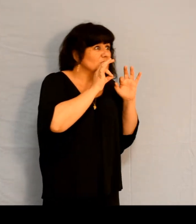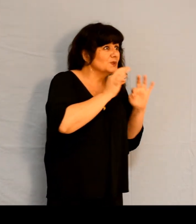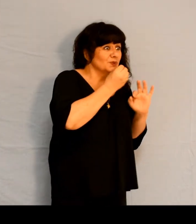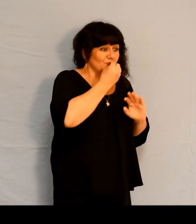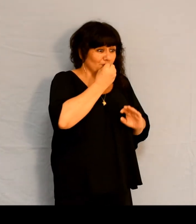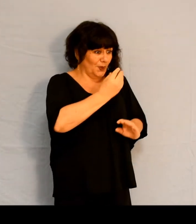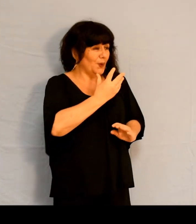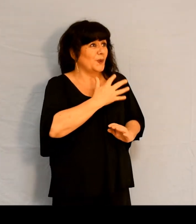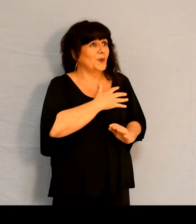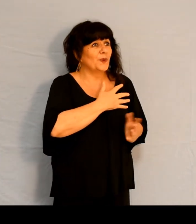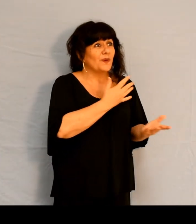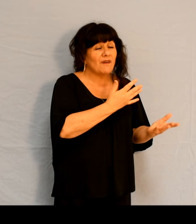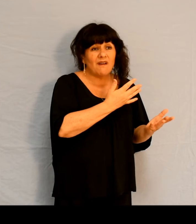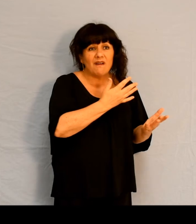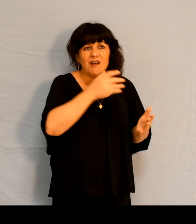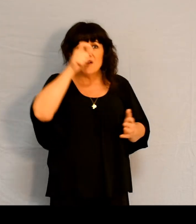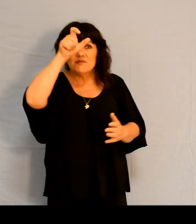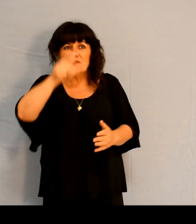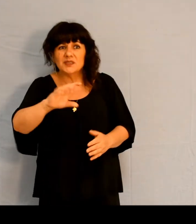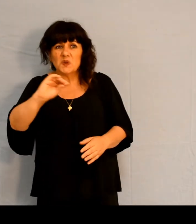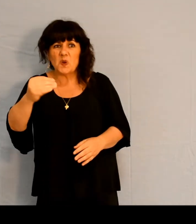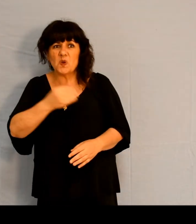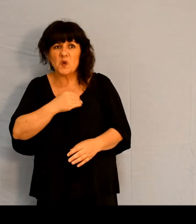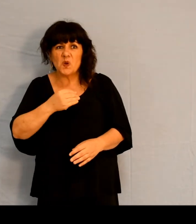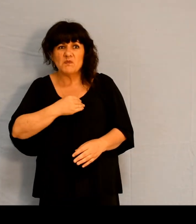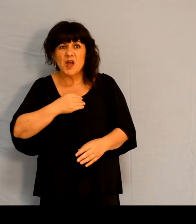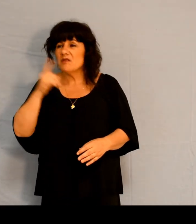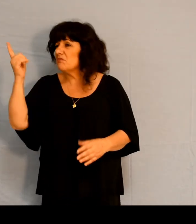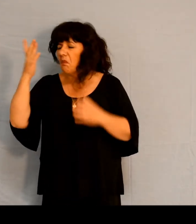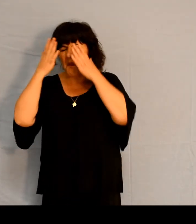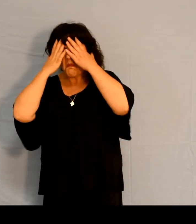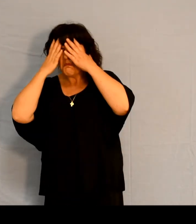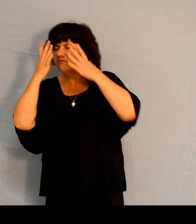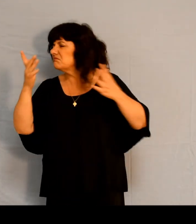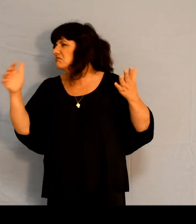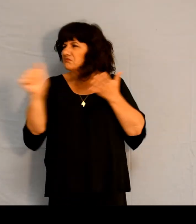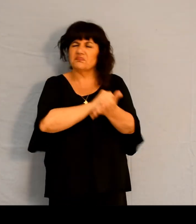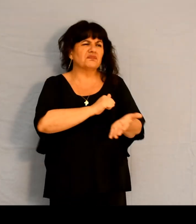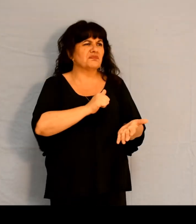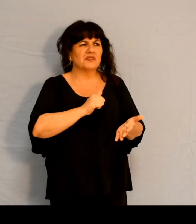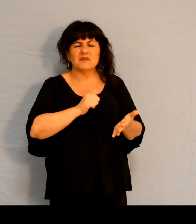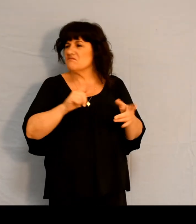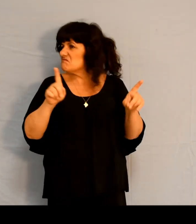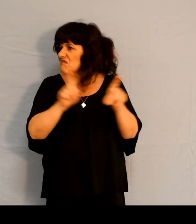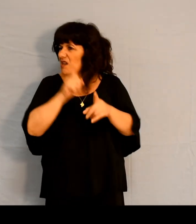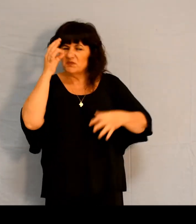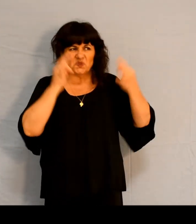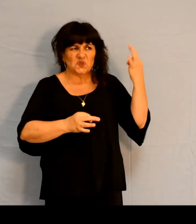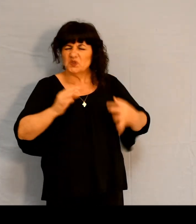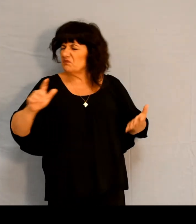le juste de la même manière que le coupable. Loin de toi d'agir ainsi.